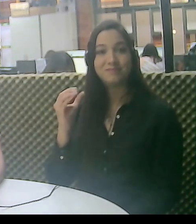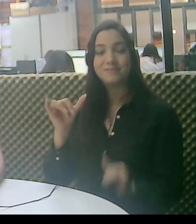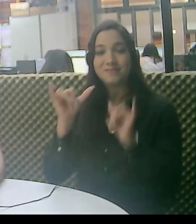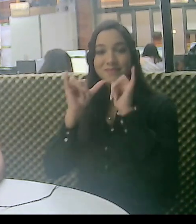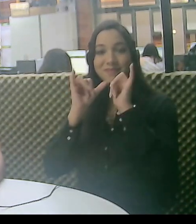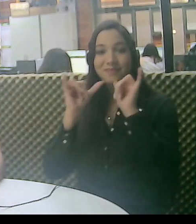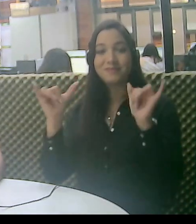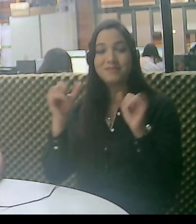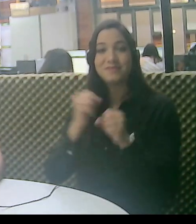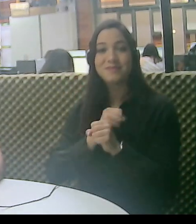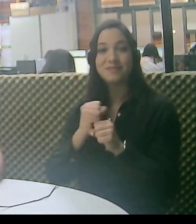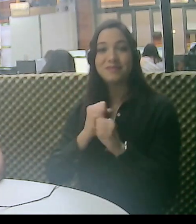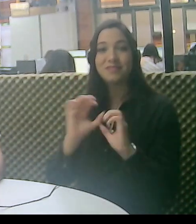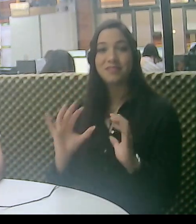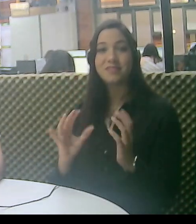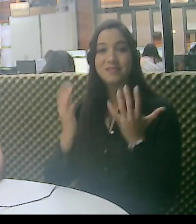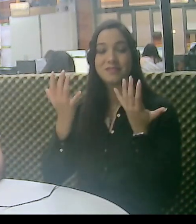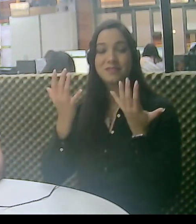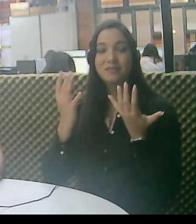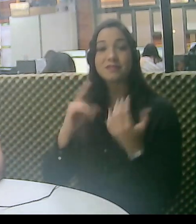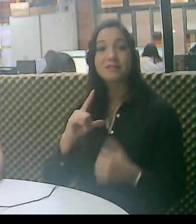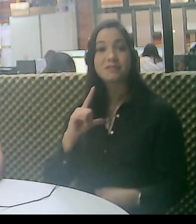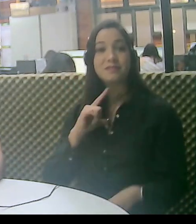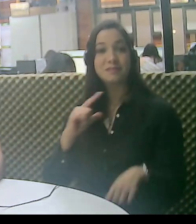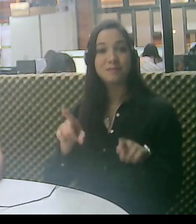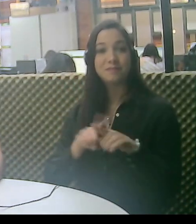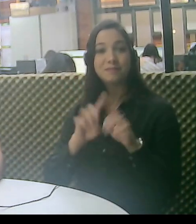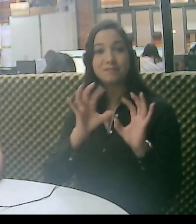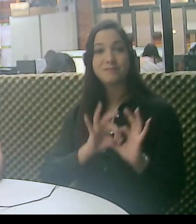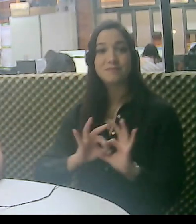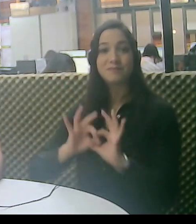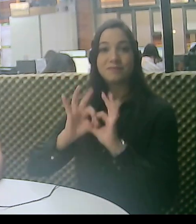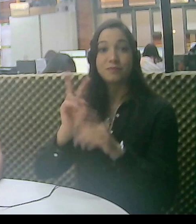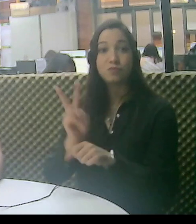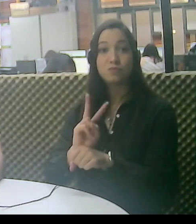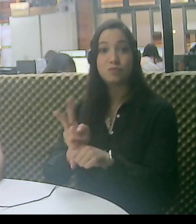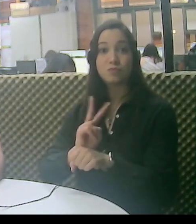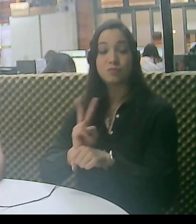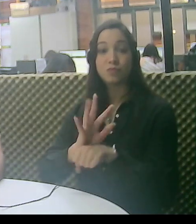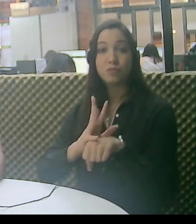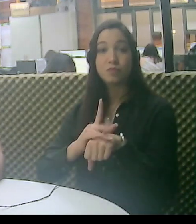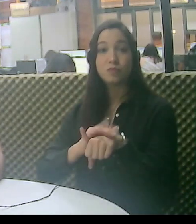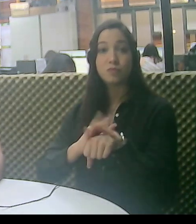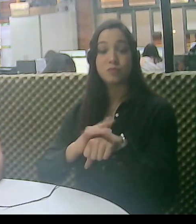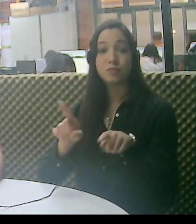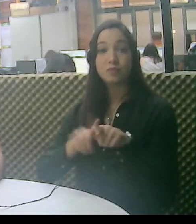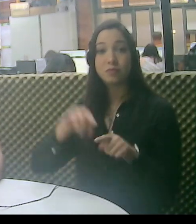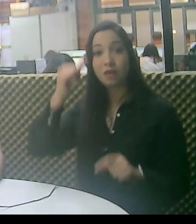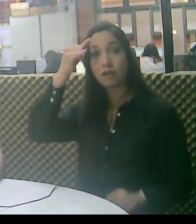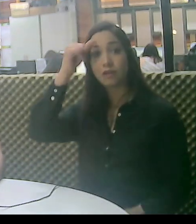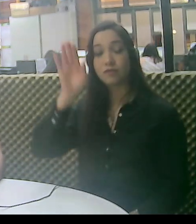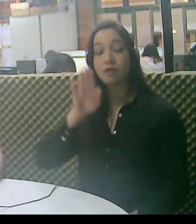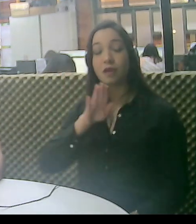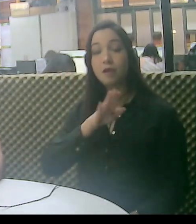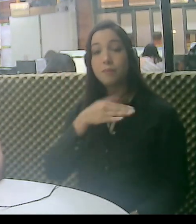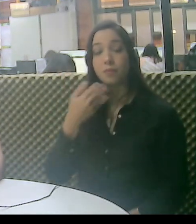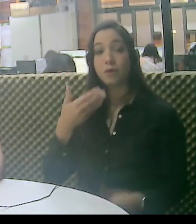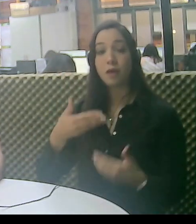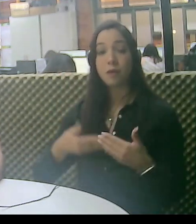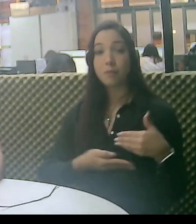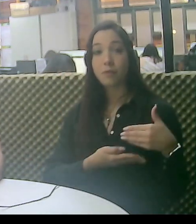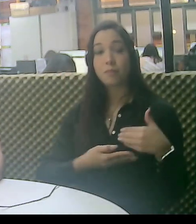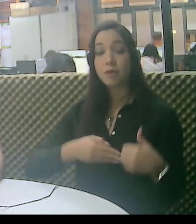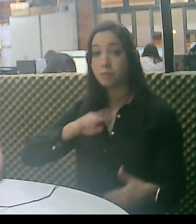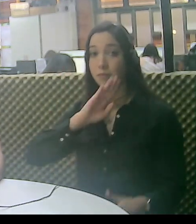publicadas nos anais do evento. Entre elas estão a integração da vigilância epidemiológica e prevenção de óbito materno infantil,